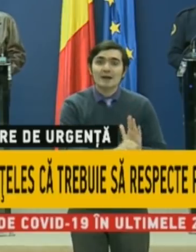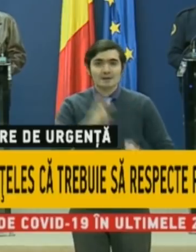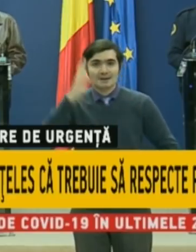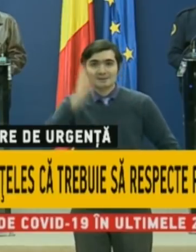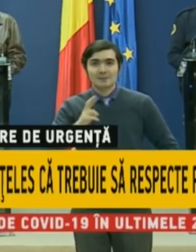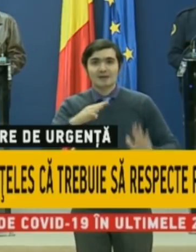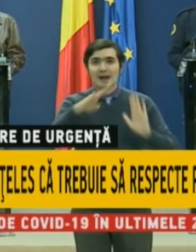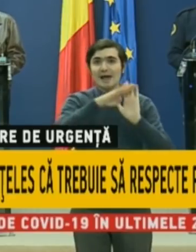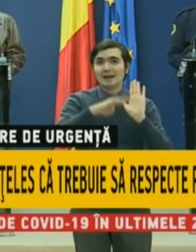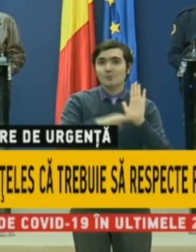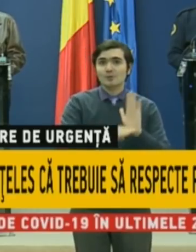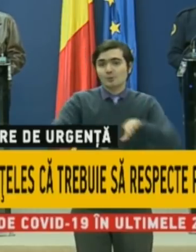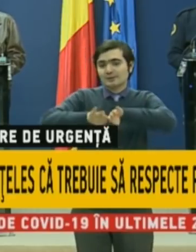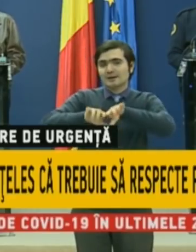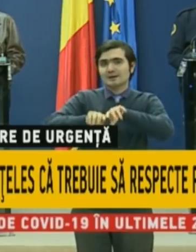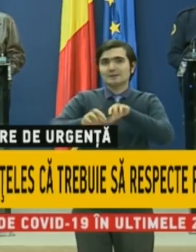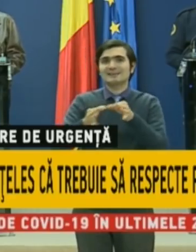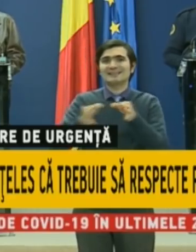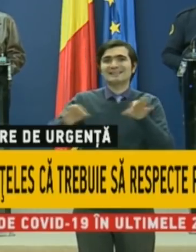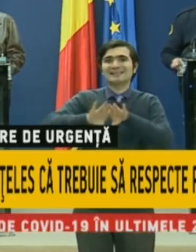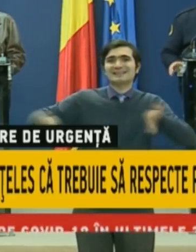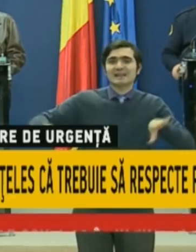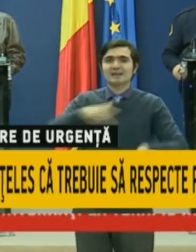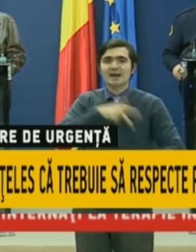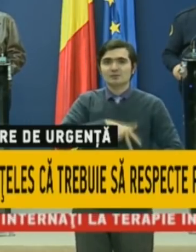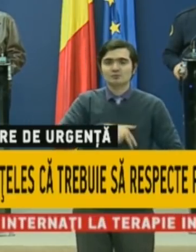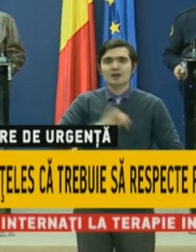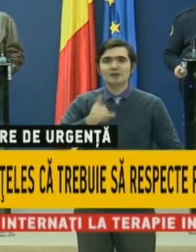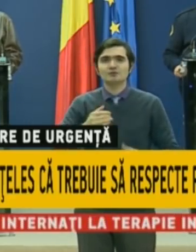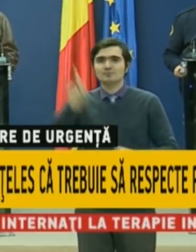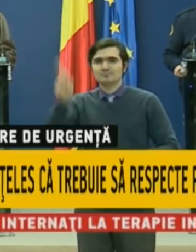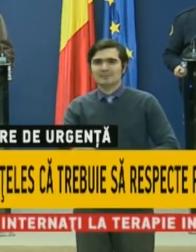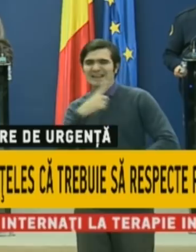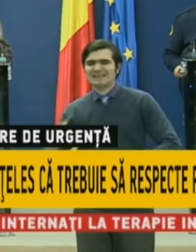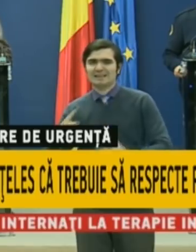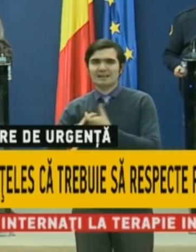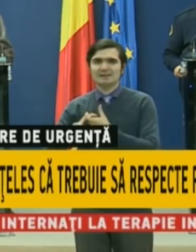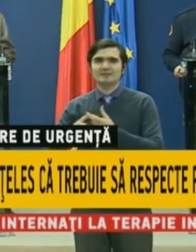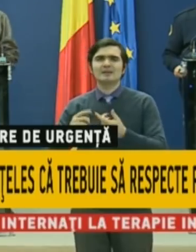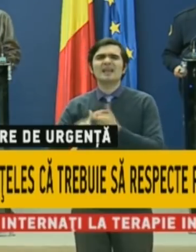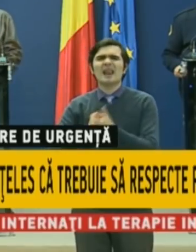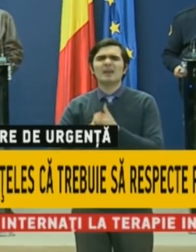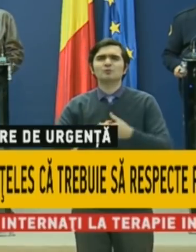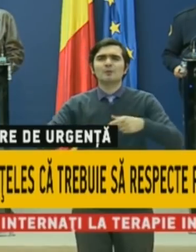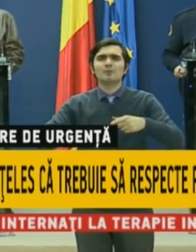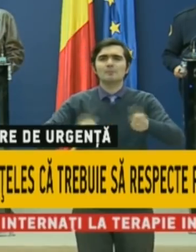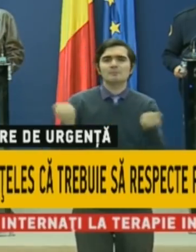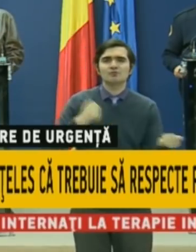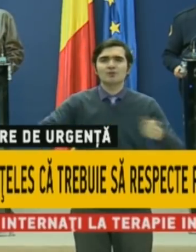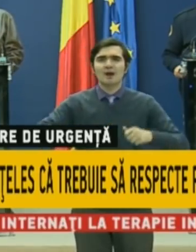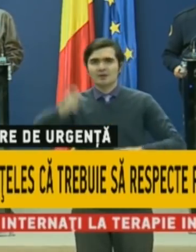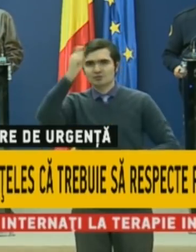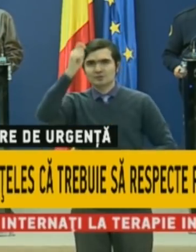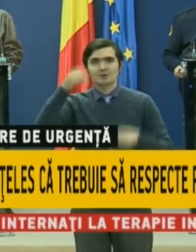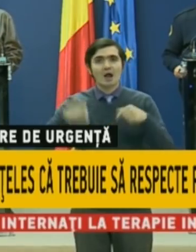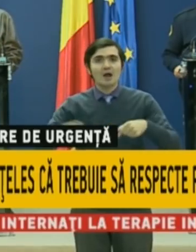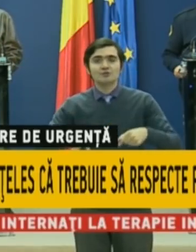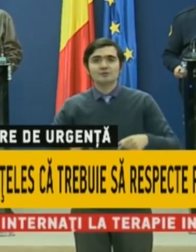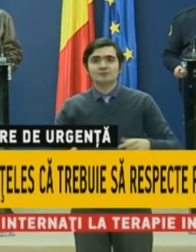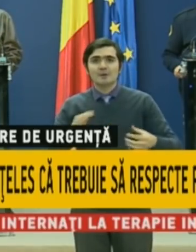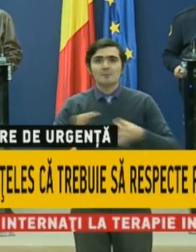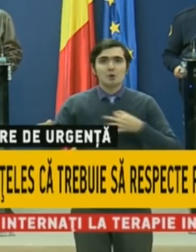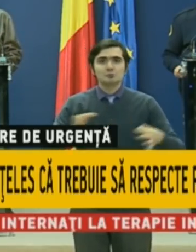regulilor de distanțare socială și de restricție cu privire la mișcarea cetățenilor. Aceste măsuri nu sunt